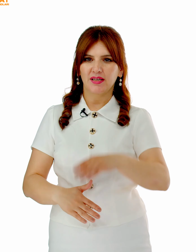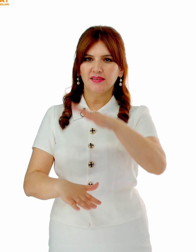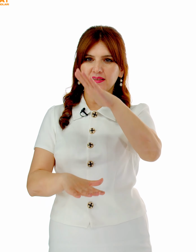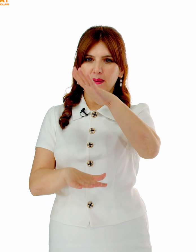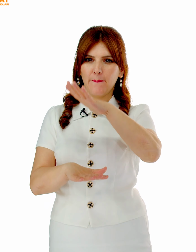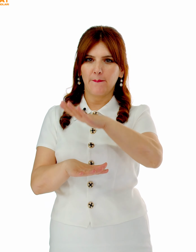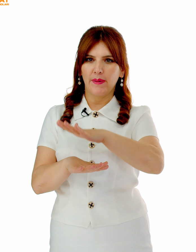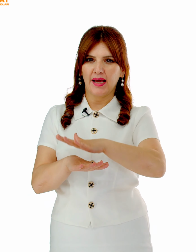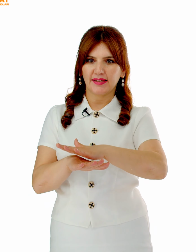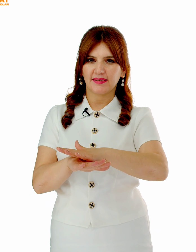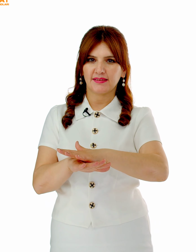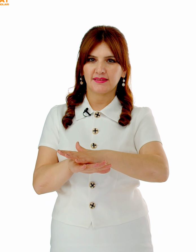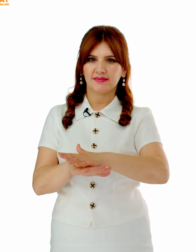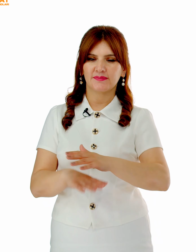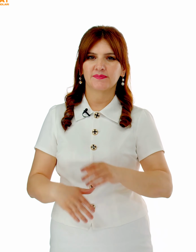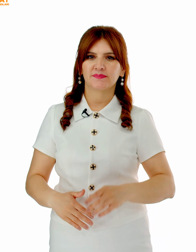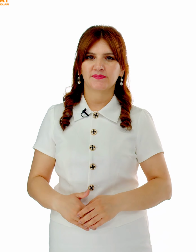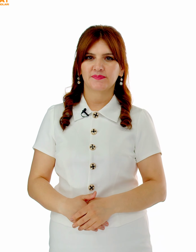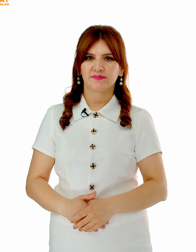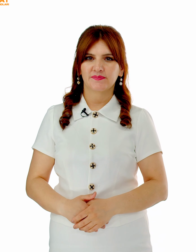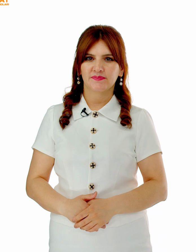Qaytaraman. Bank.